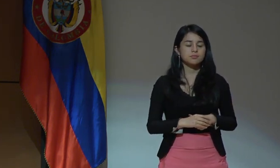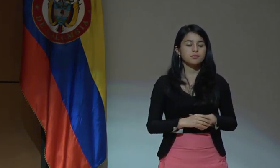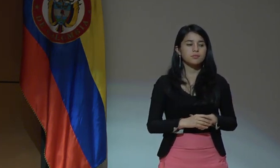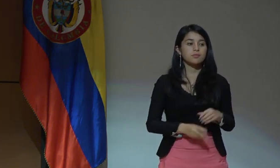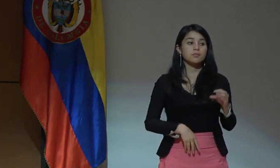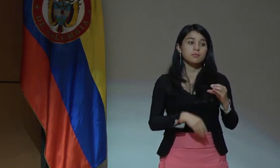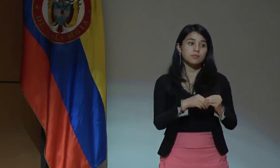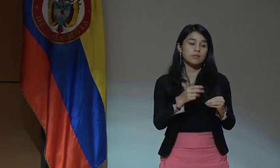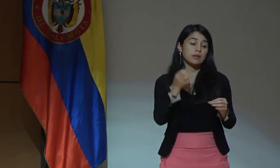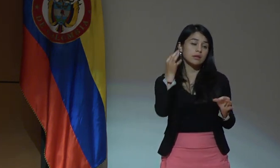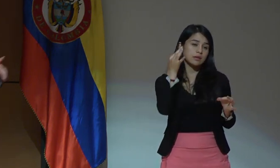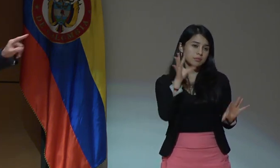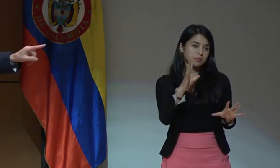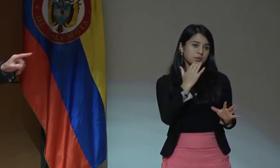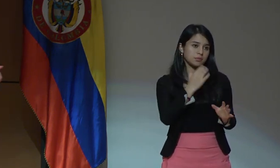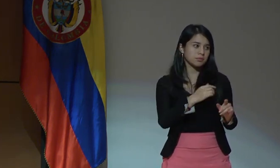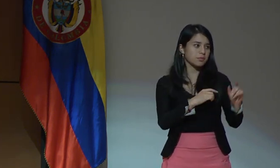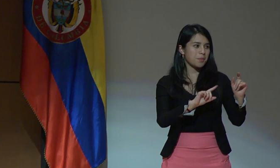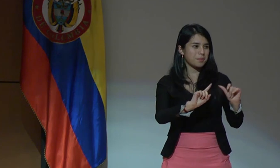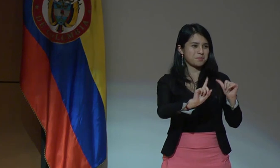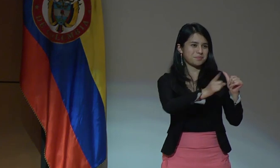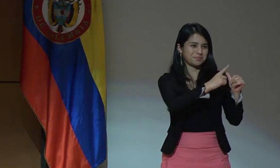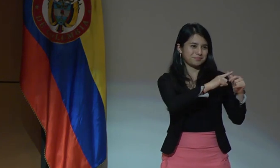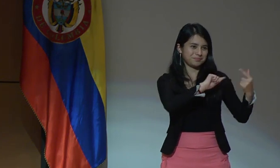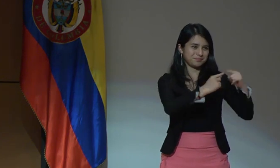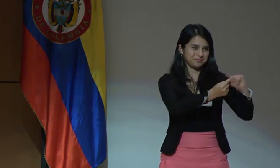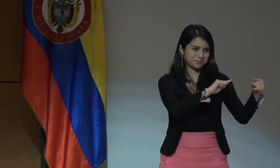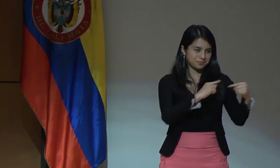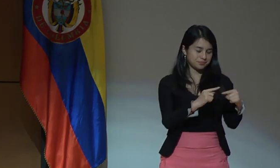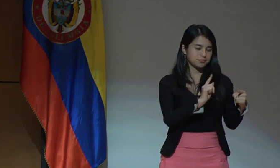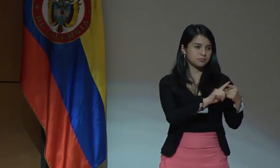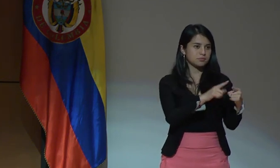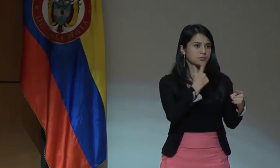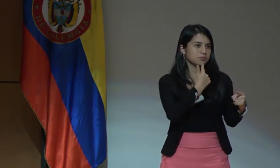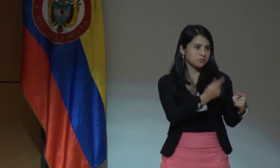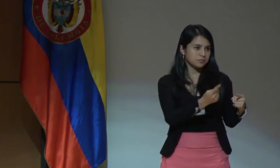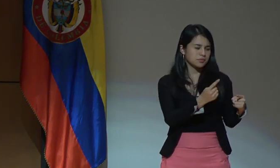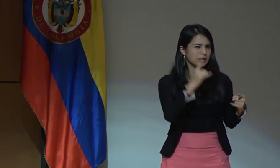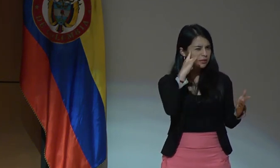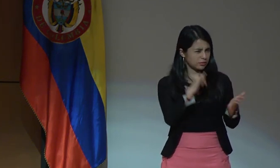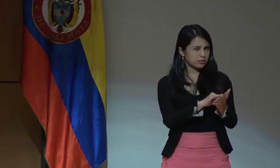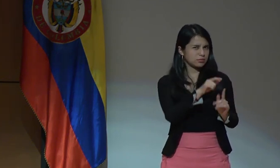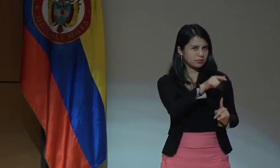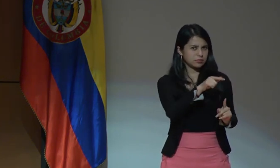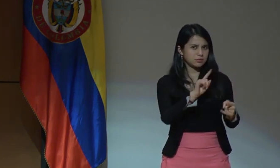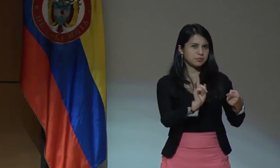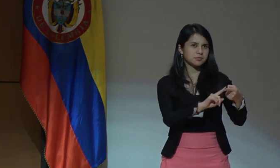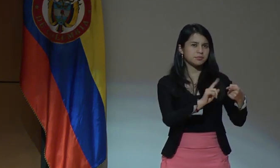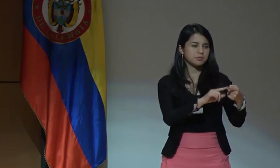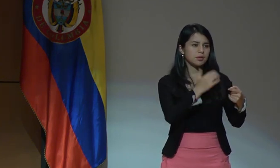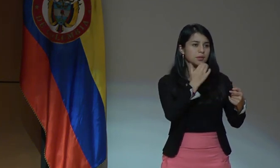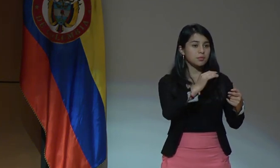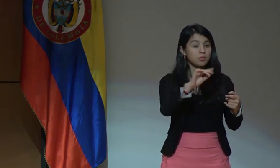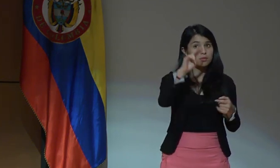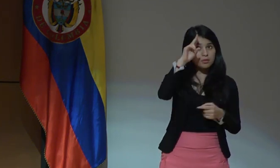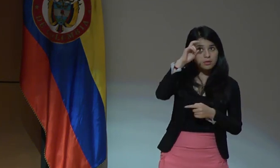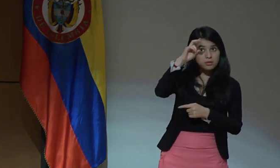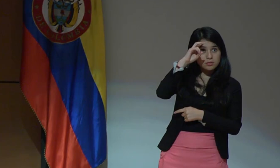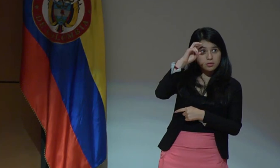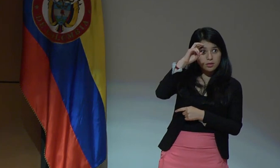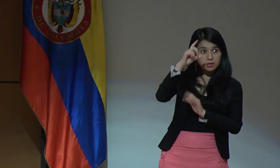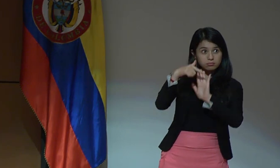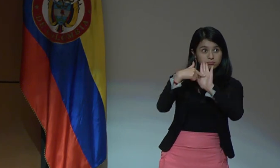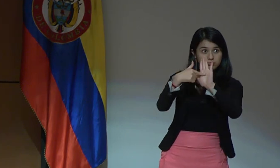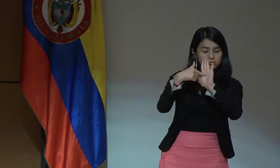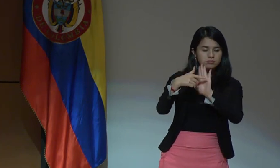Algo que tal vez el animador del primer panel, creo que fue él, en vez de racionalidad